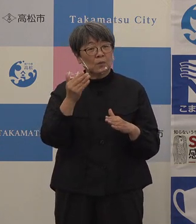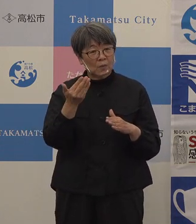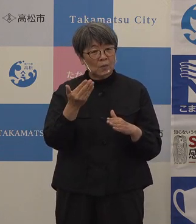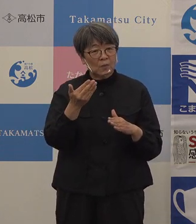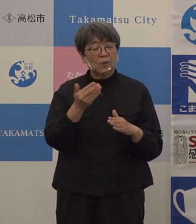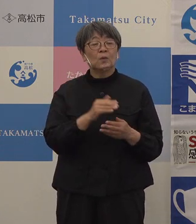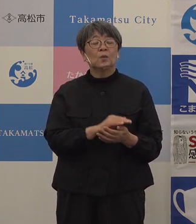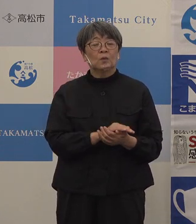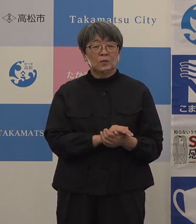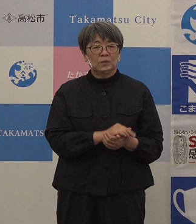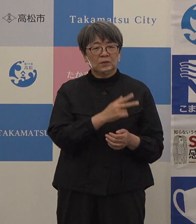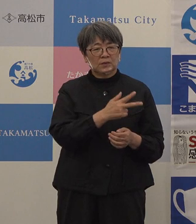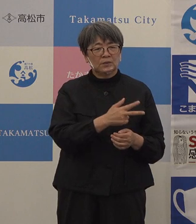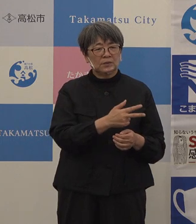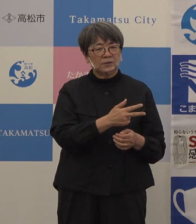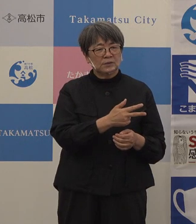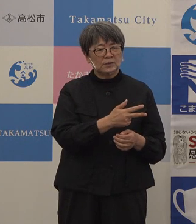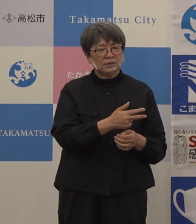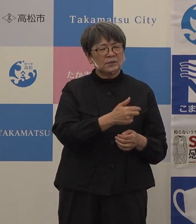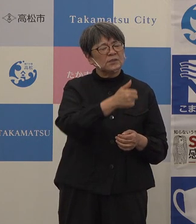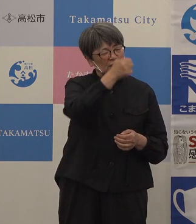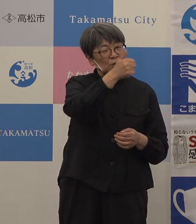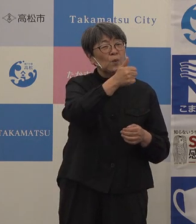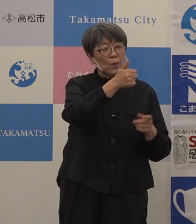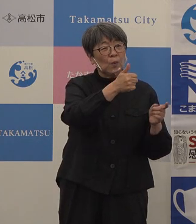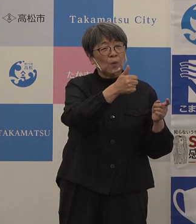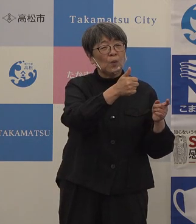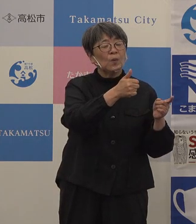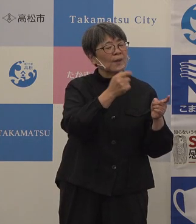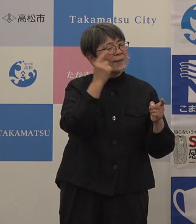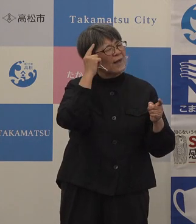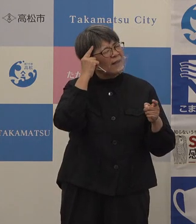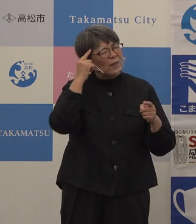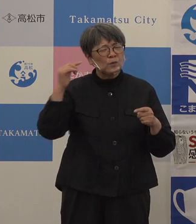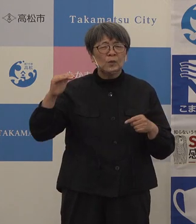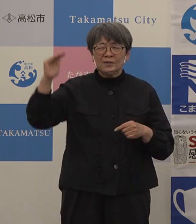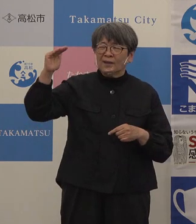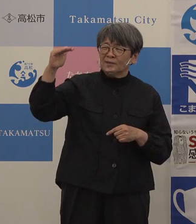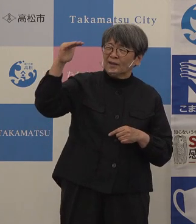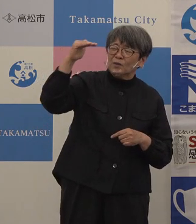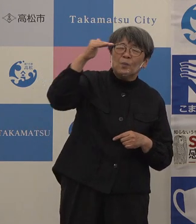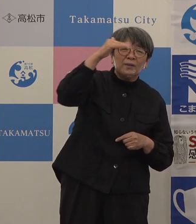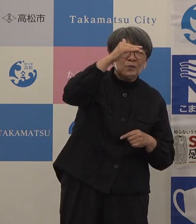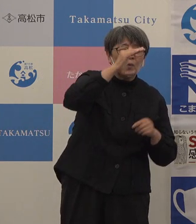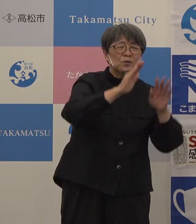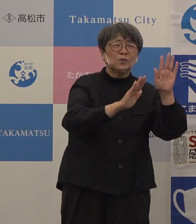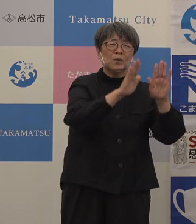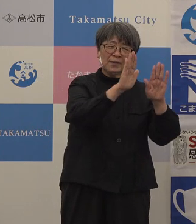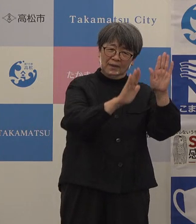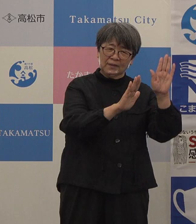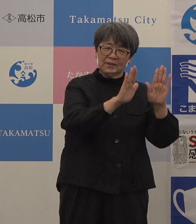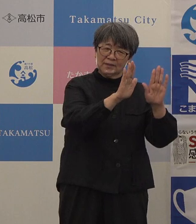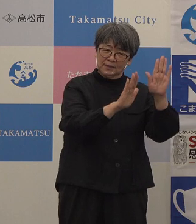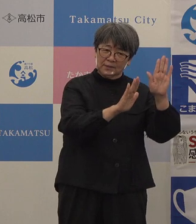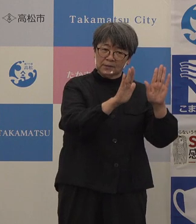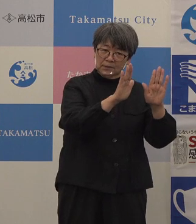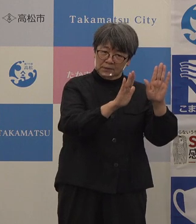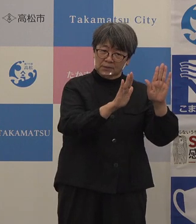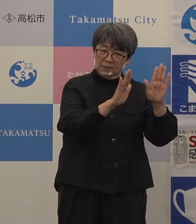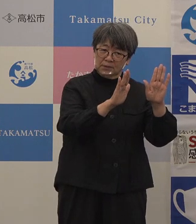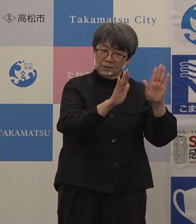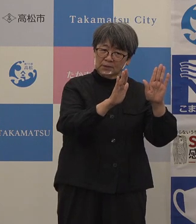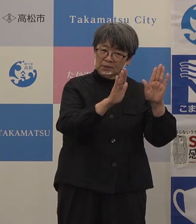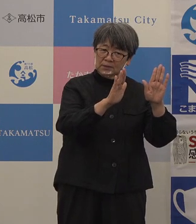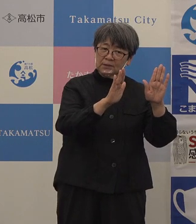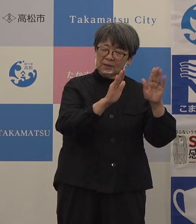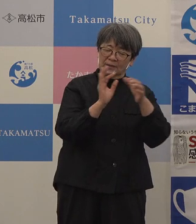市長が考えますその原因、その要因だとか、あとそのこの高止まりの状態が結構長